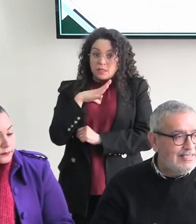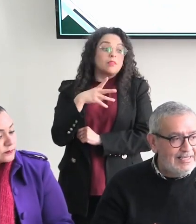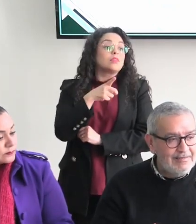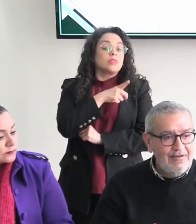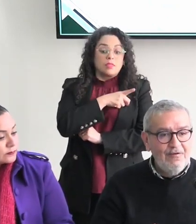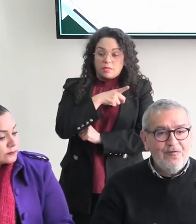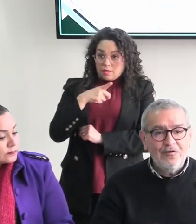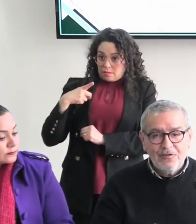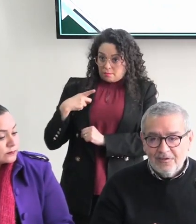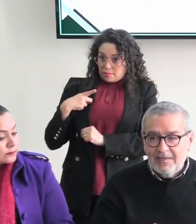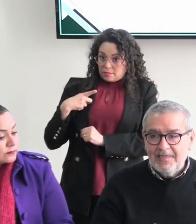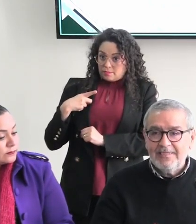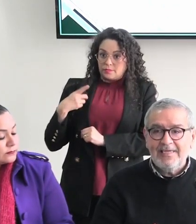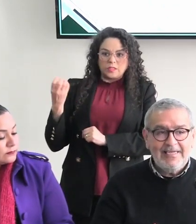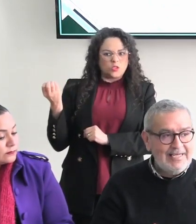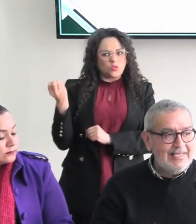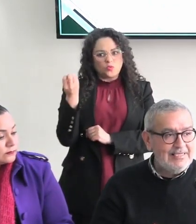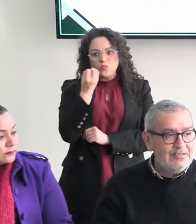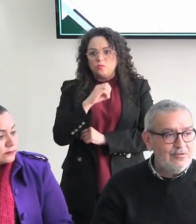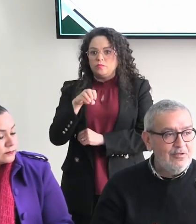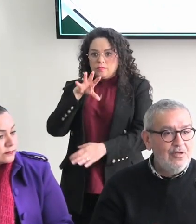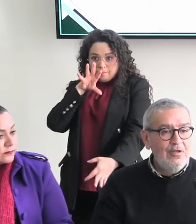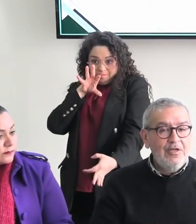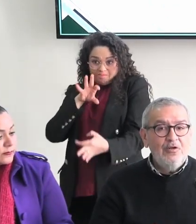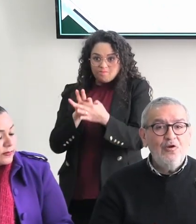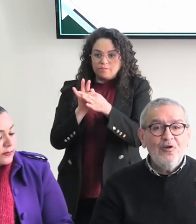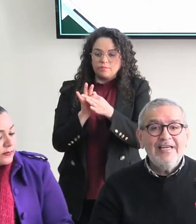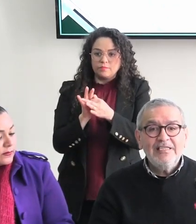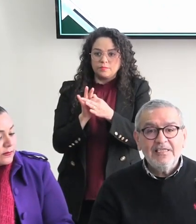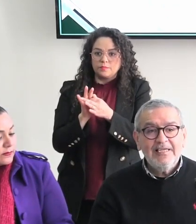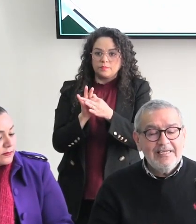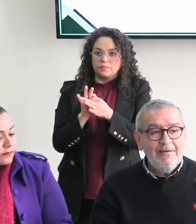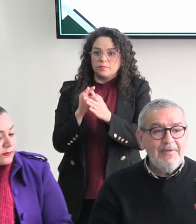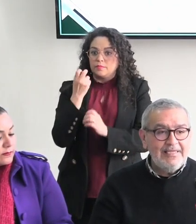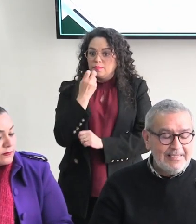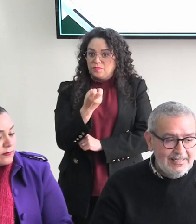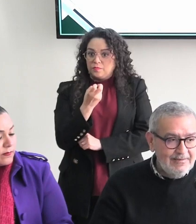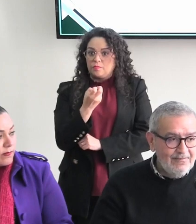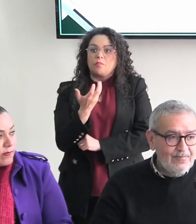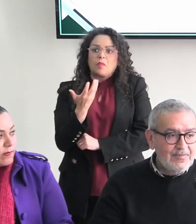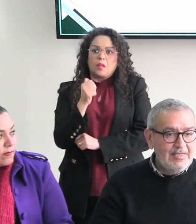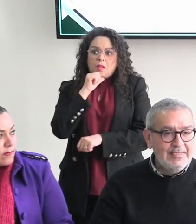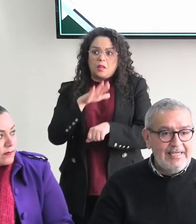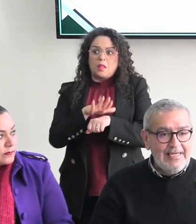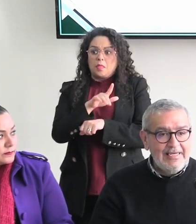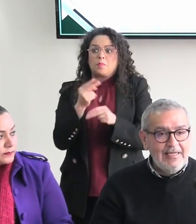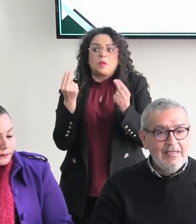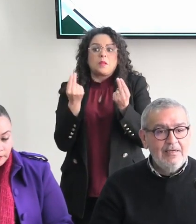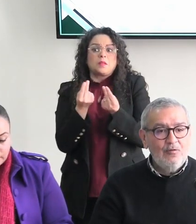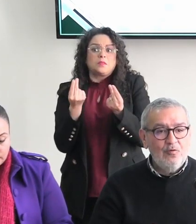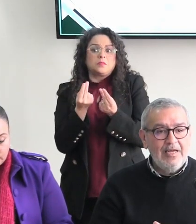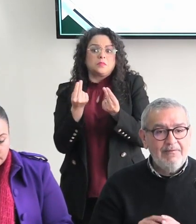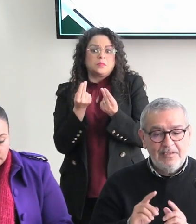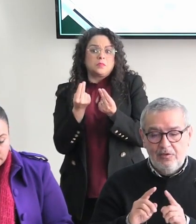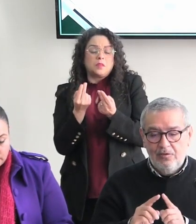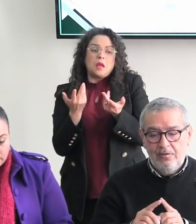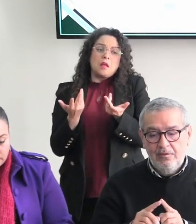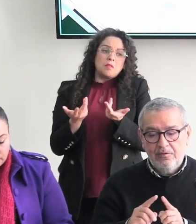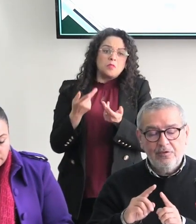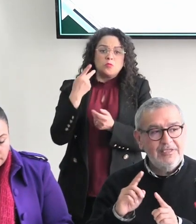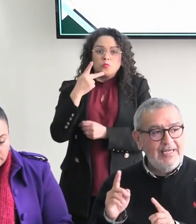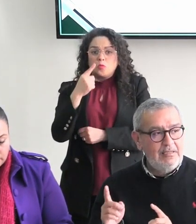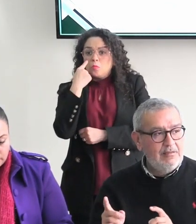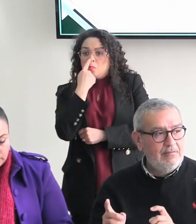que estar forzosamente ligada a esto, no necesariamente tiene una